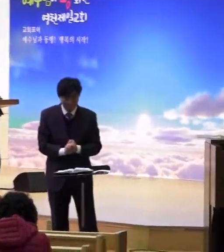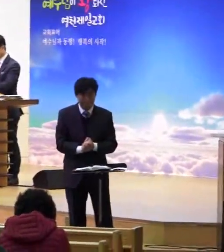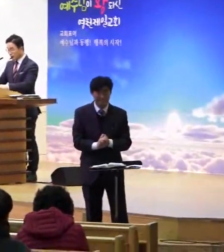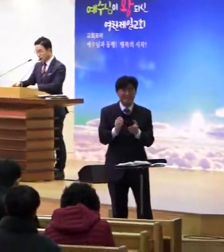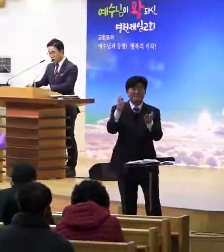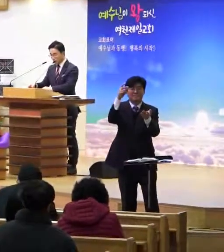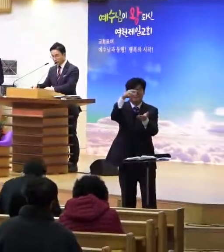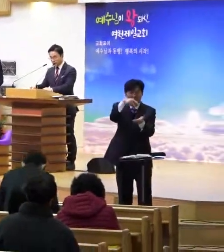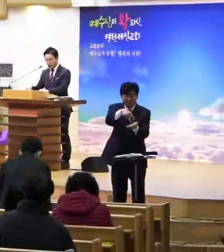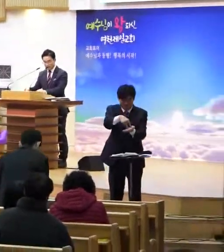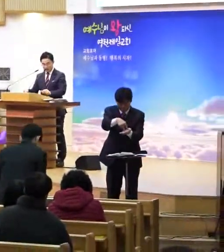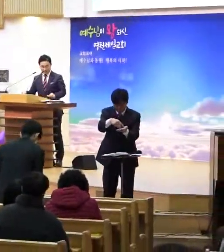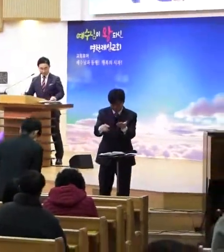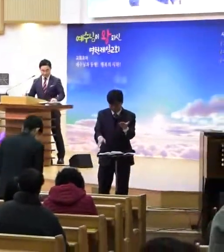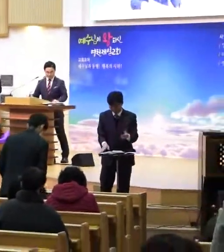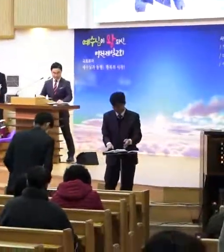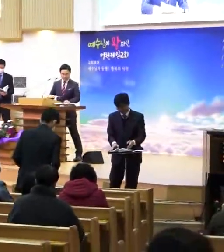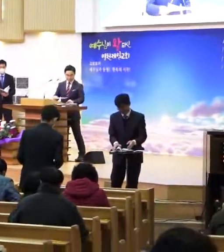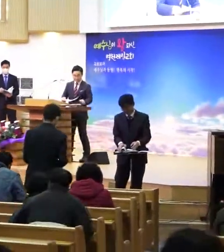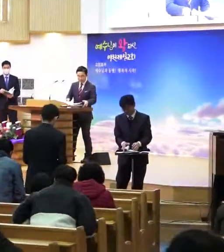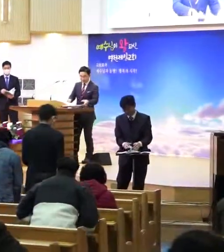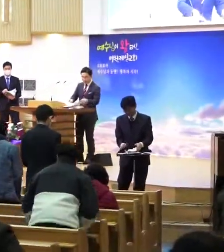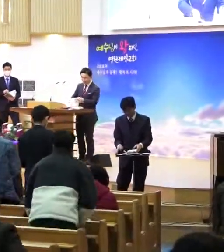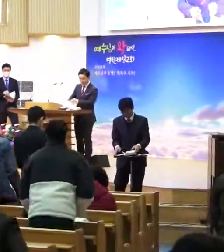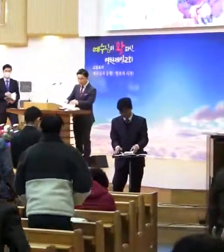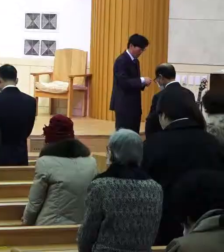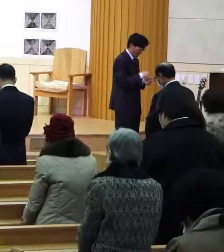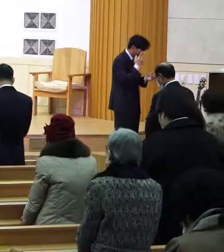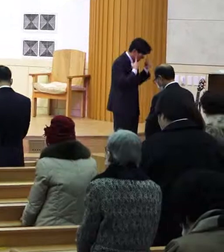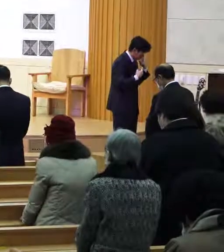일어나셔서 별단 찬송을 부르겠습니다.